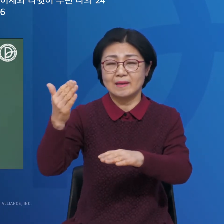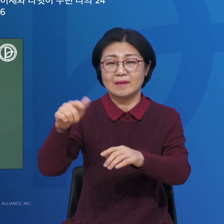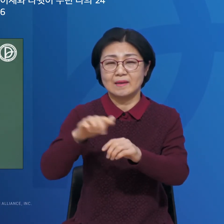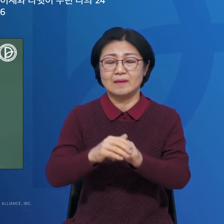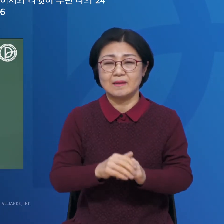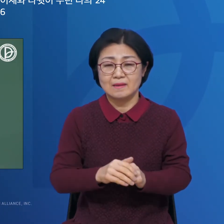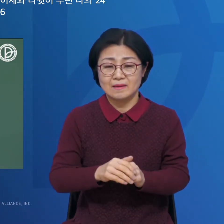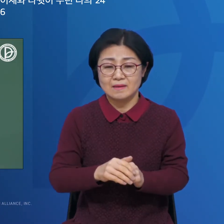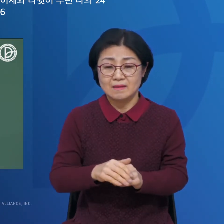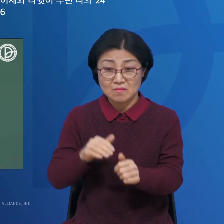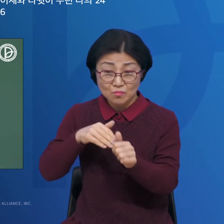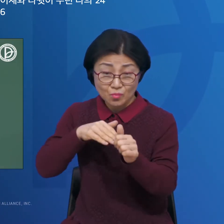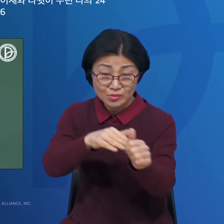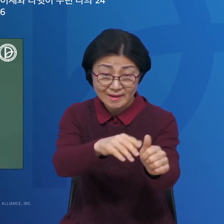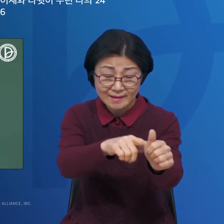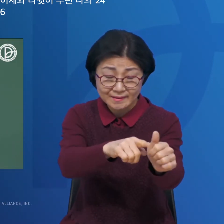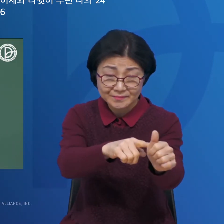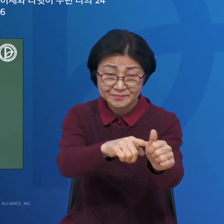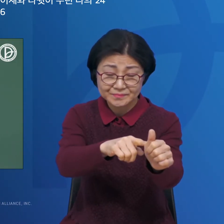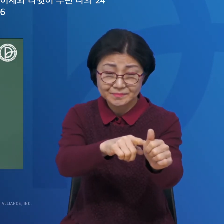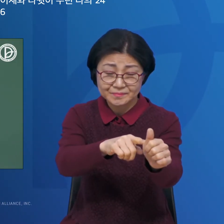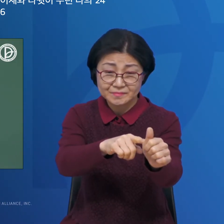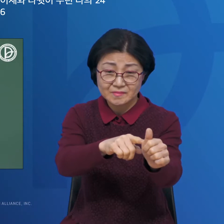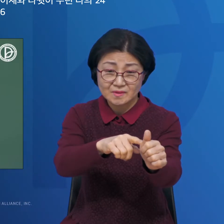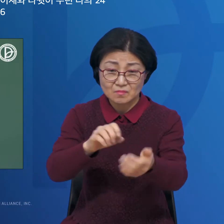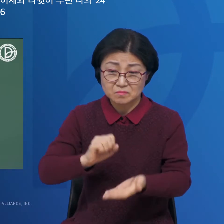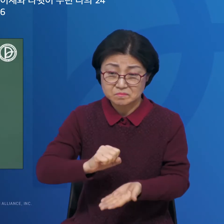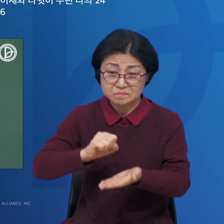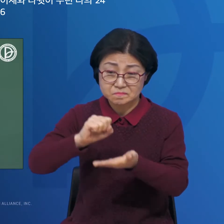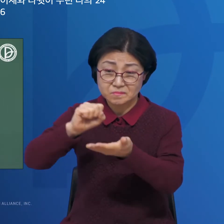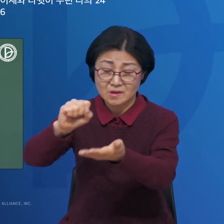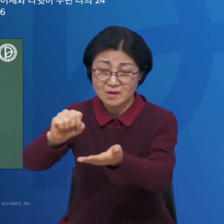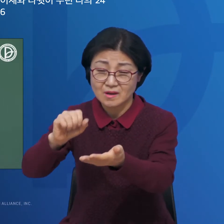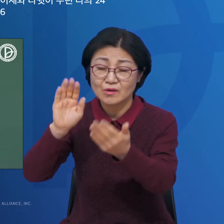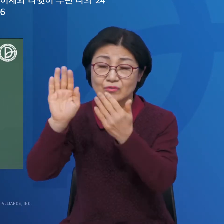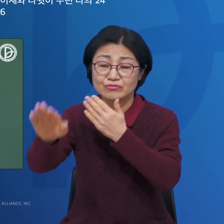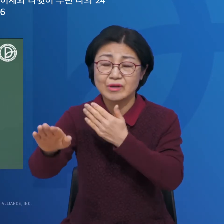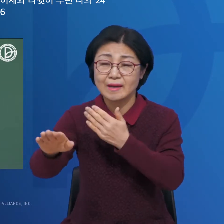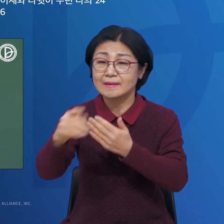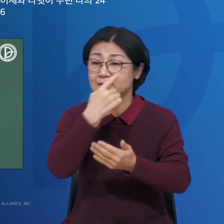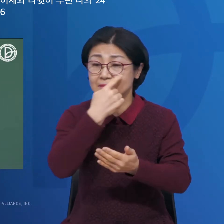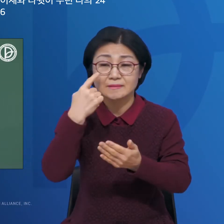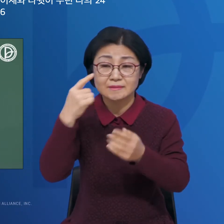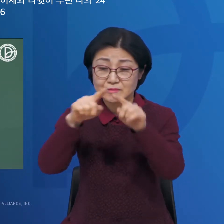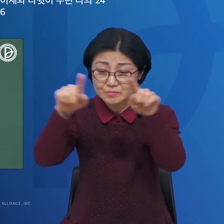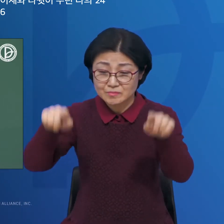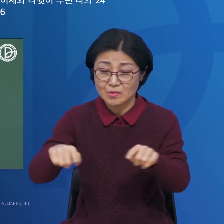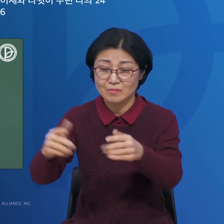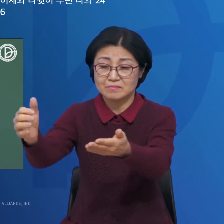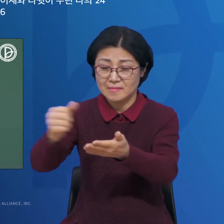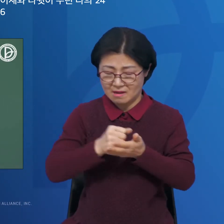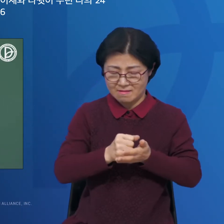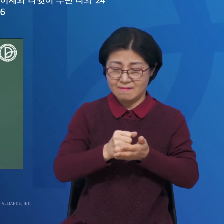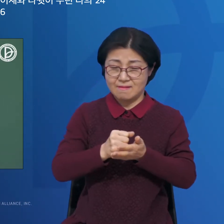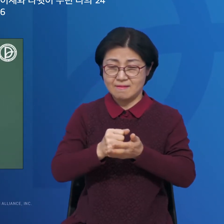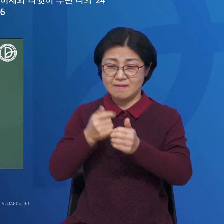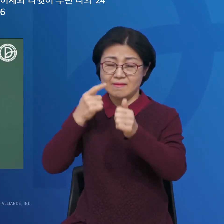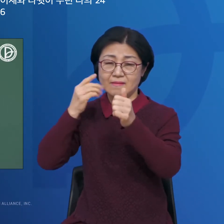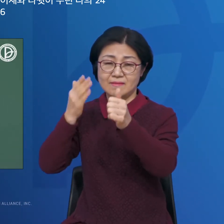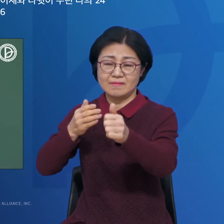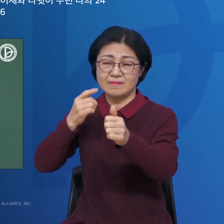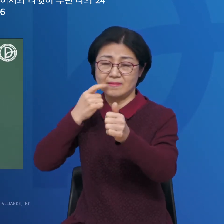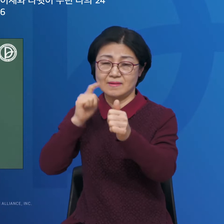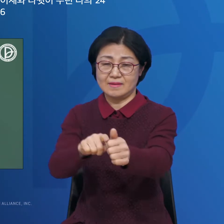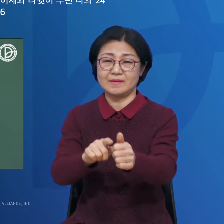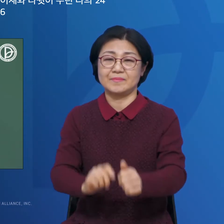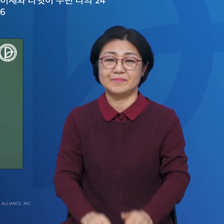정표 받아오너라. If he knew that he was going to become king, he should have made him, be protected. But instead, he says, "Go out and bring back a